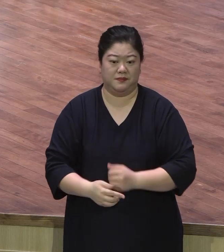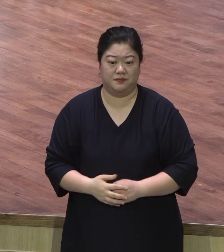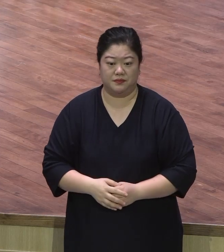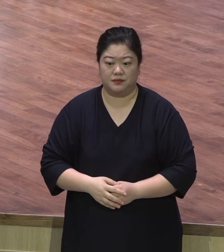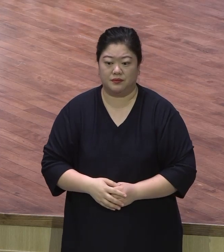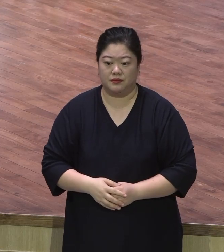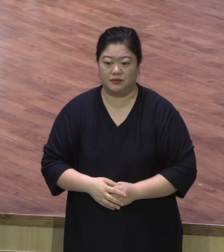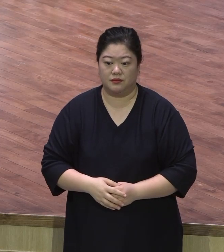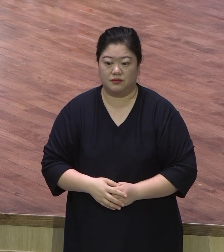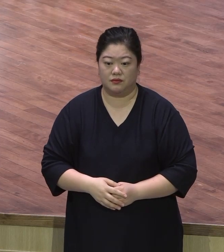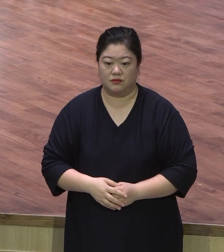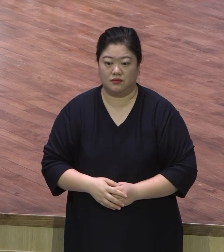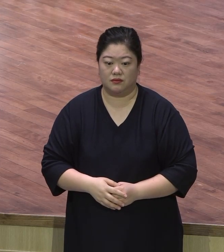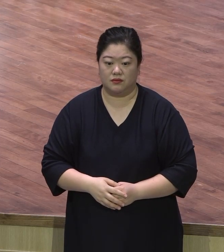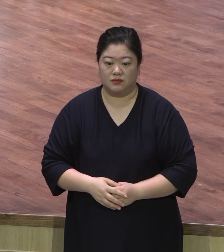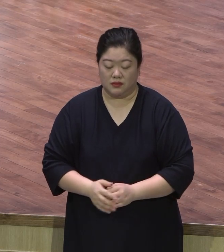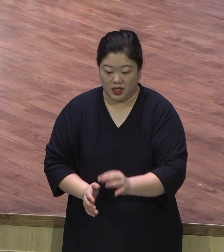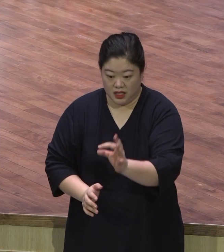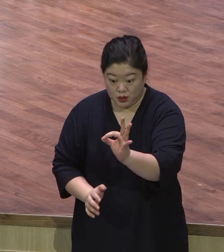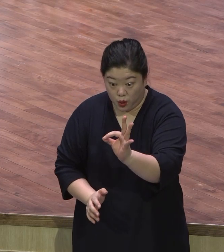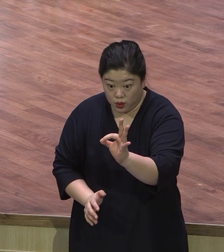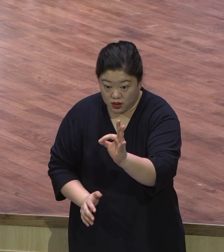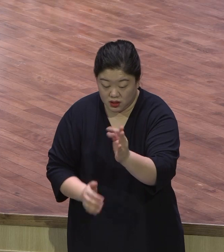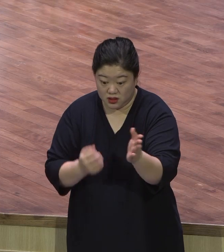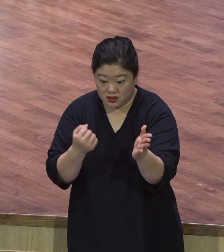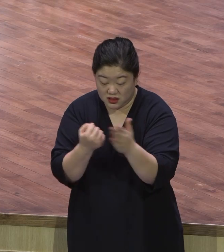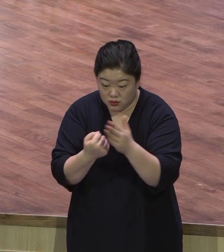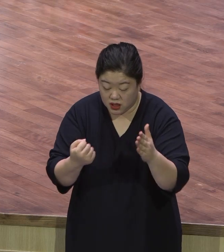돈이라고 하던 부모 형제 부부도 없어요 돈